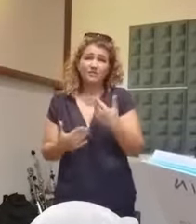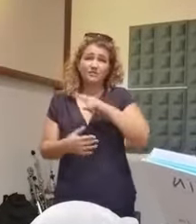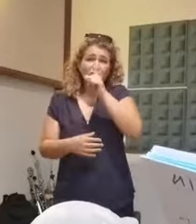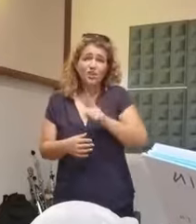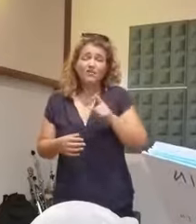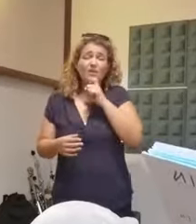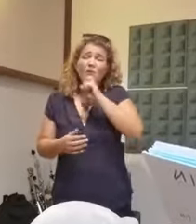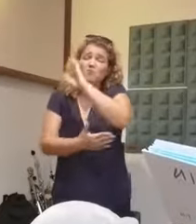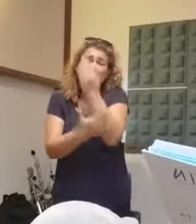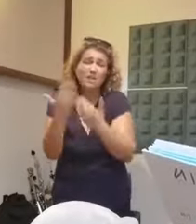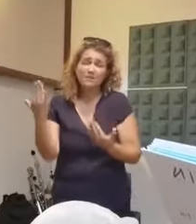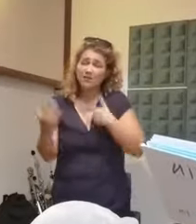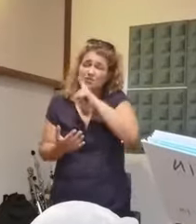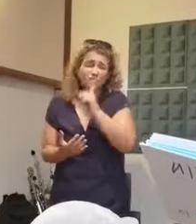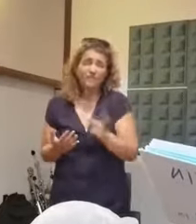de salir.